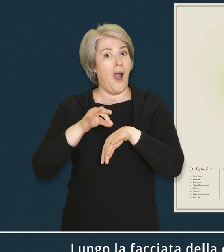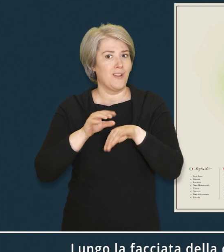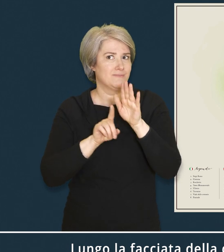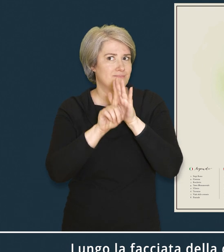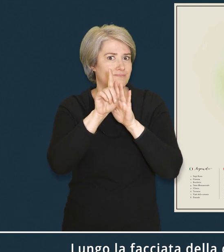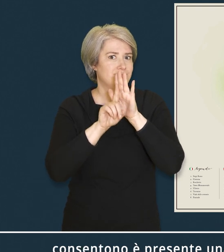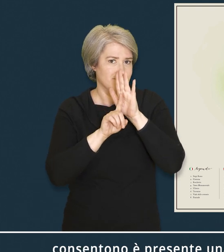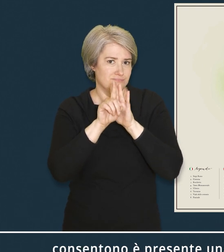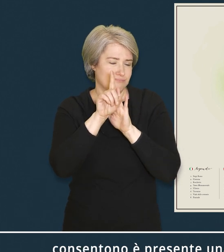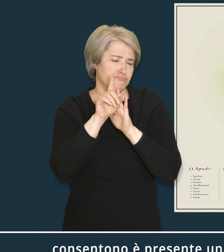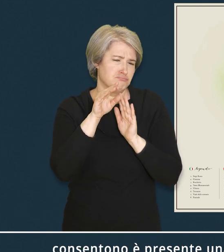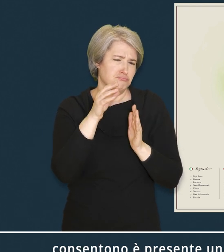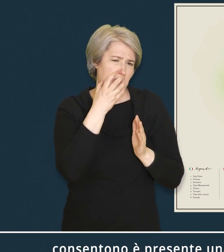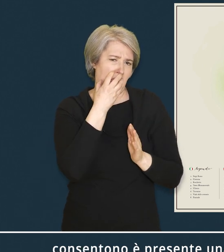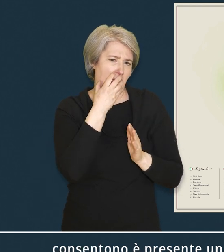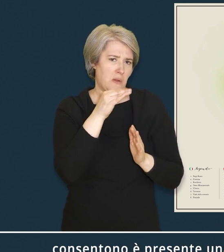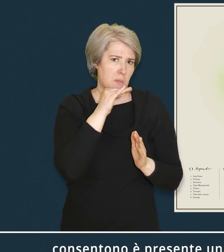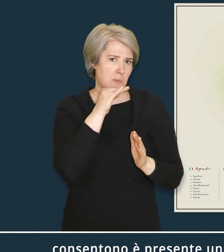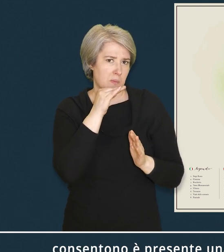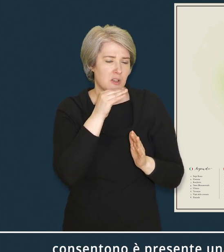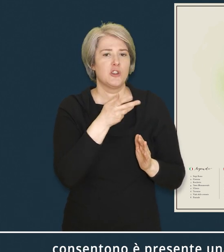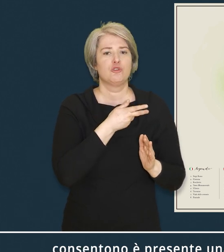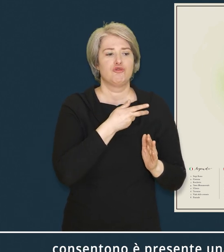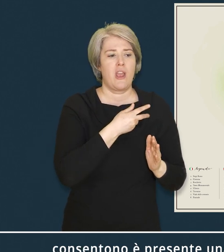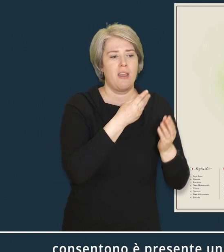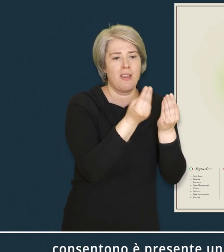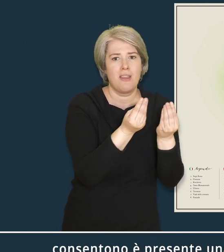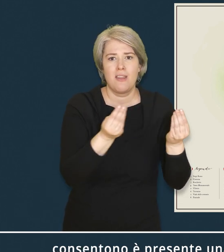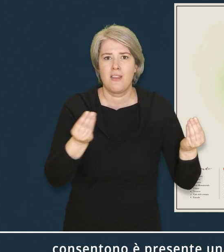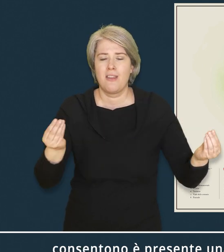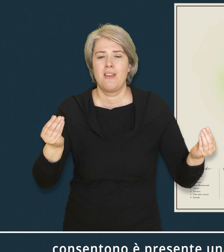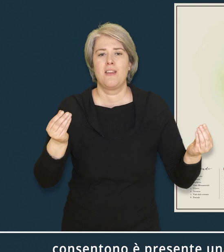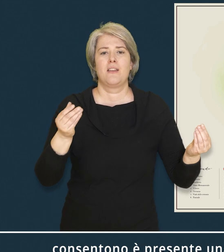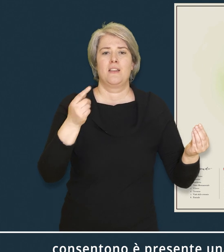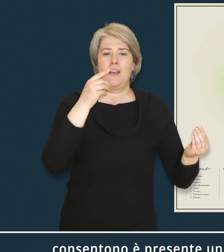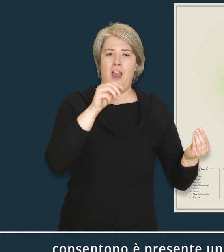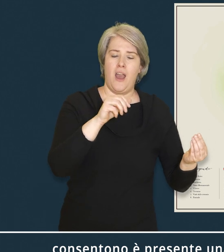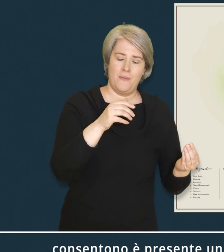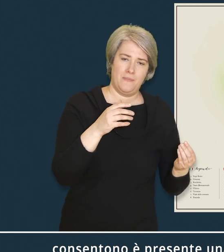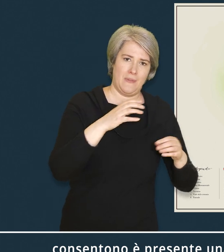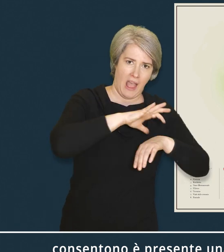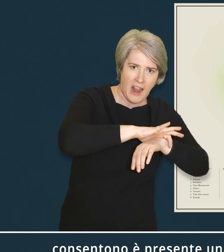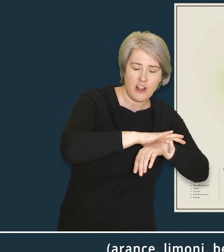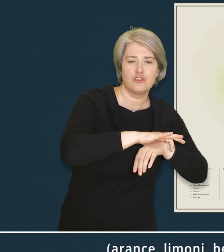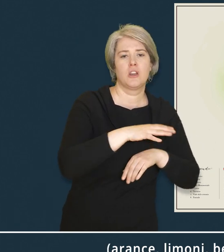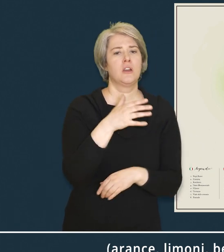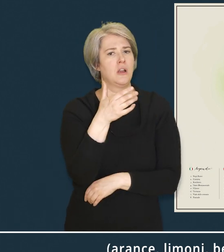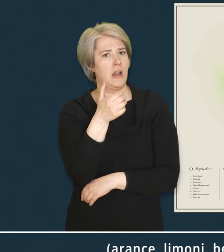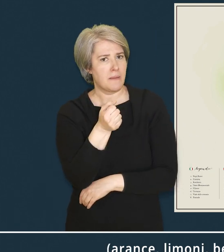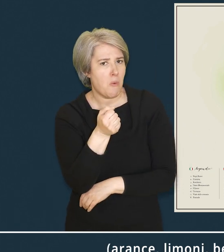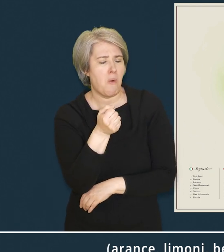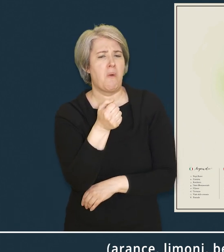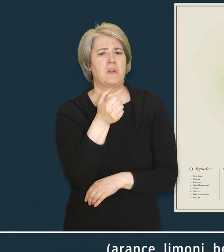lo consentono, è presente una collezione di agrumi in vaso, composta da numerose varietà: